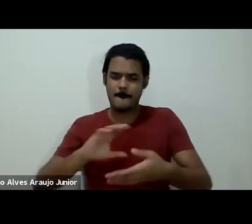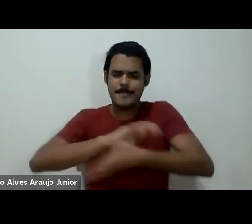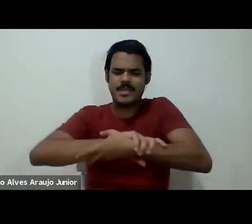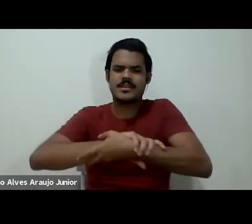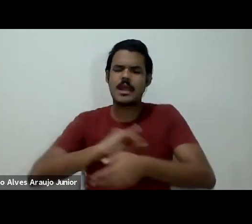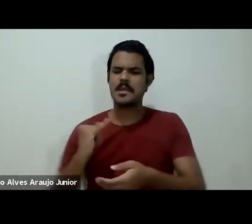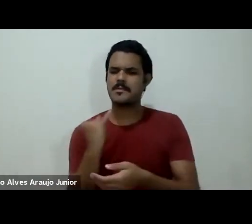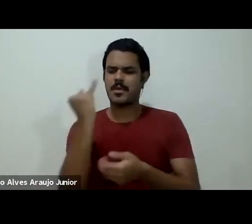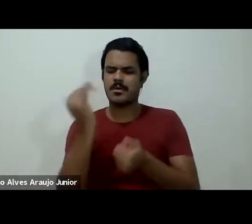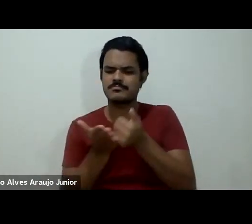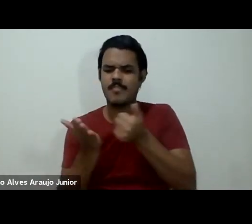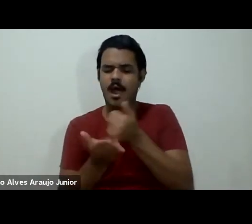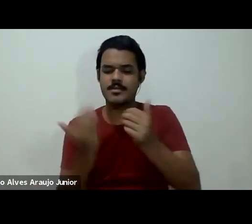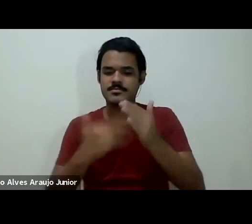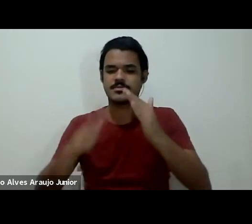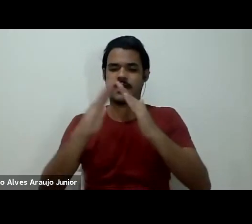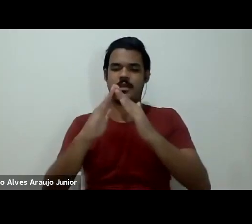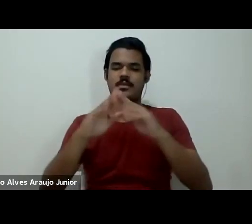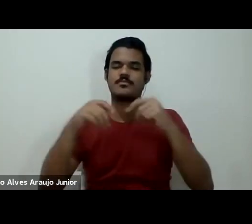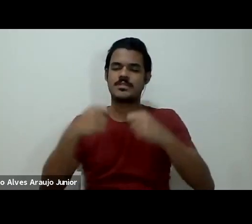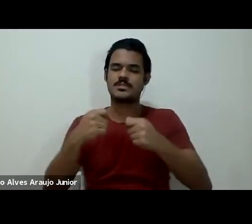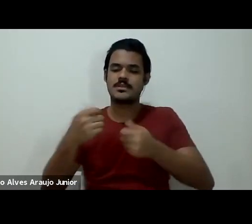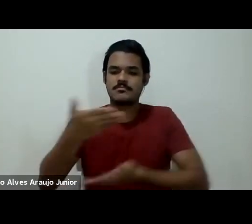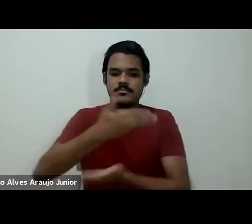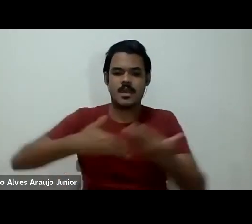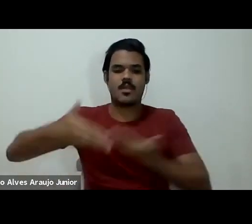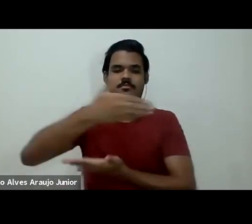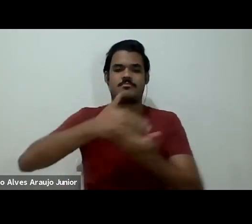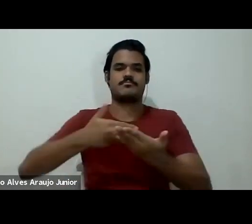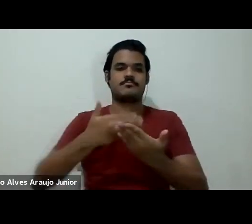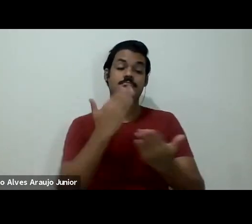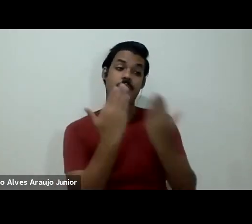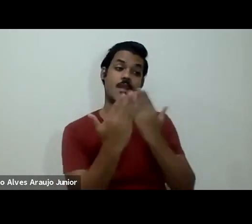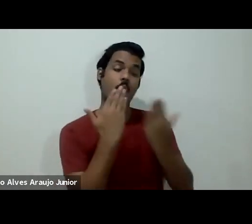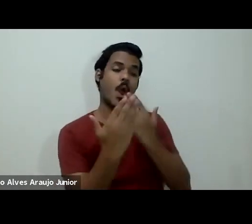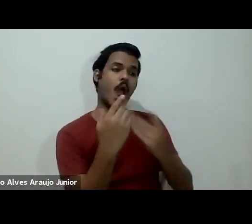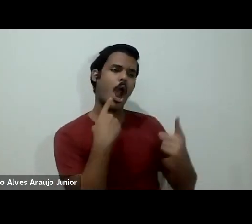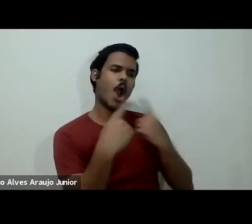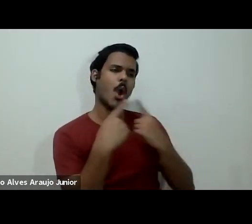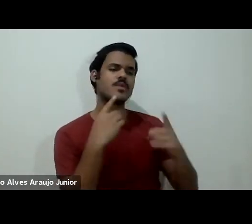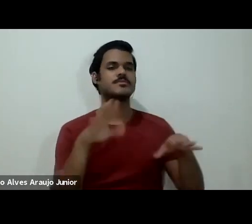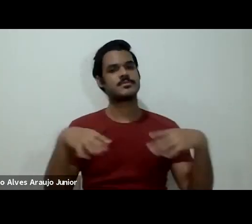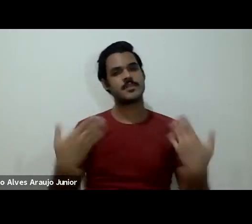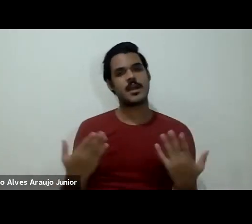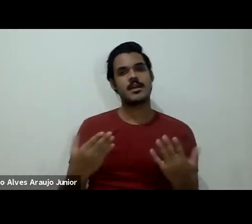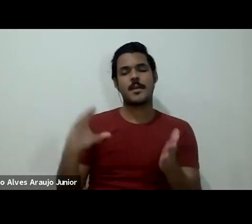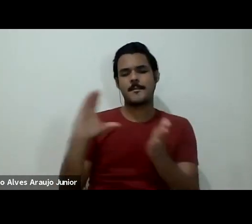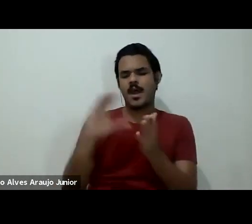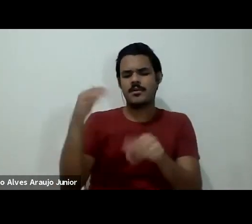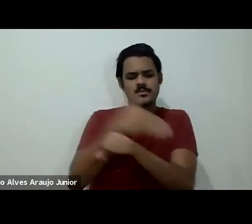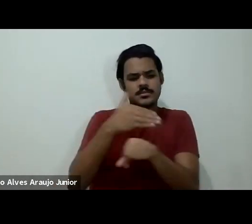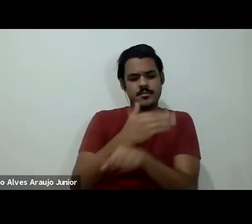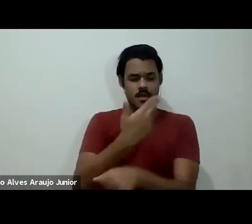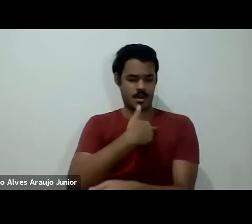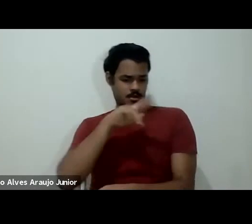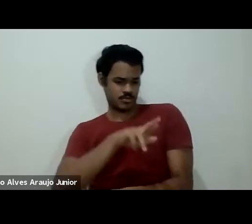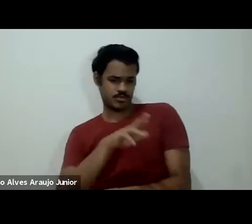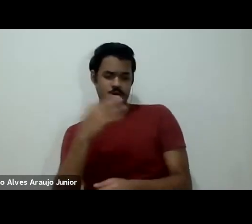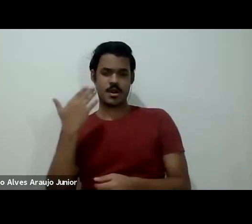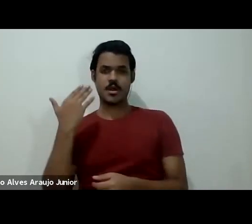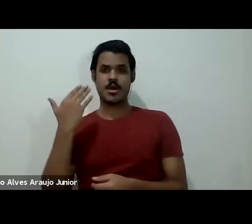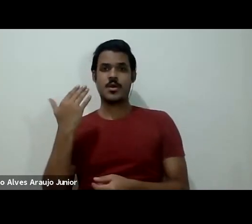Nós pensarmos no diálogo também trazendo aos povos de terreiros. Então,